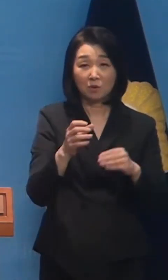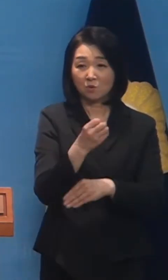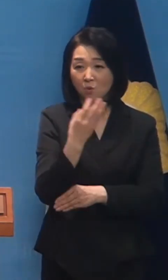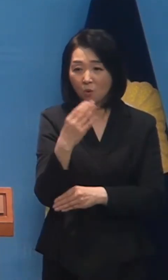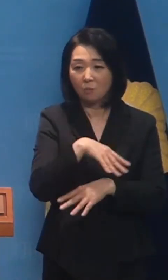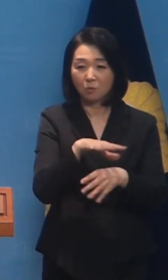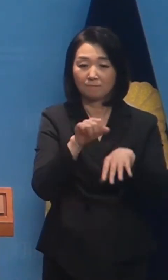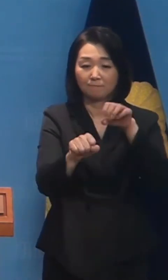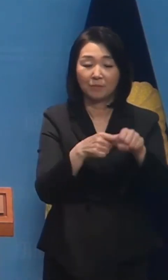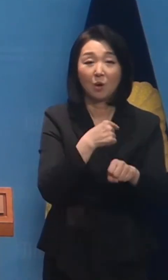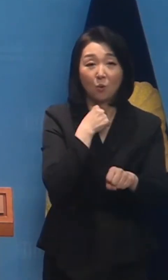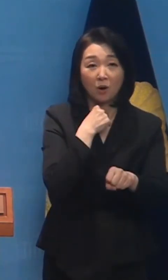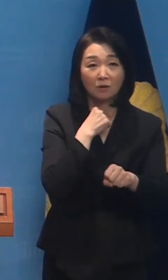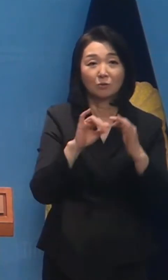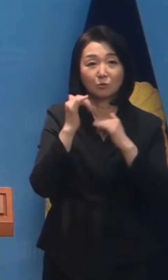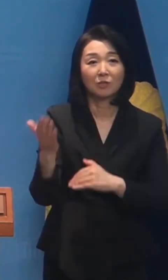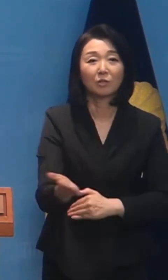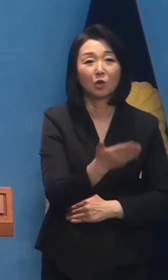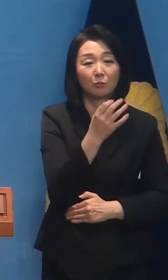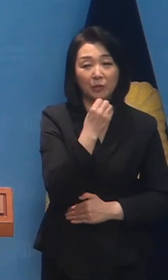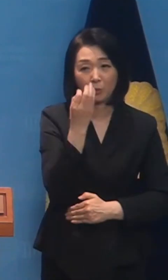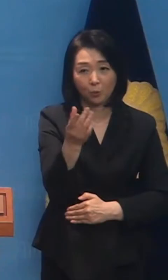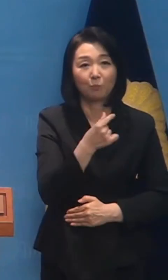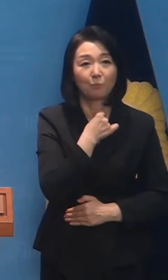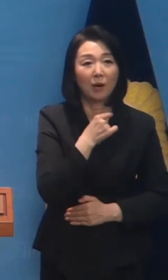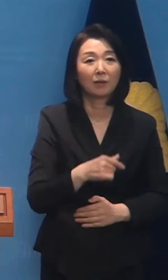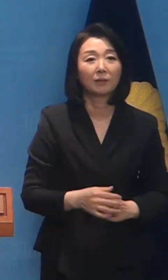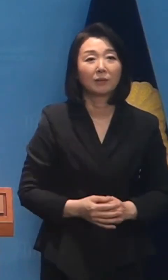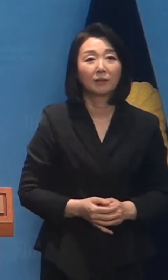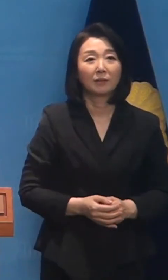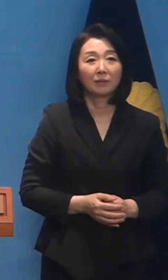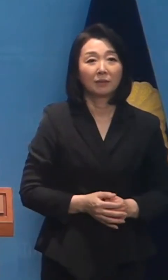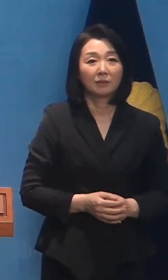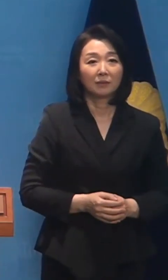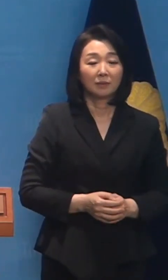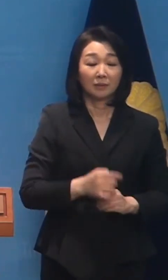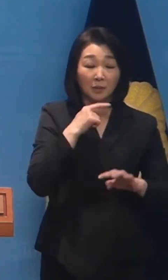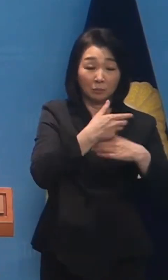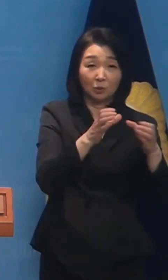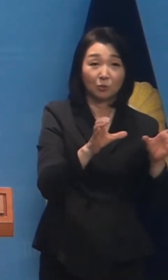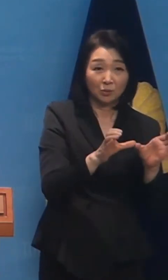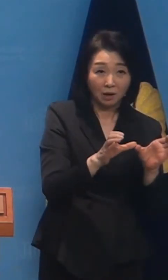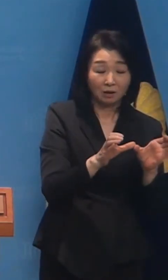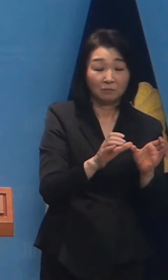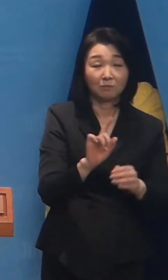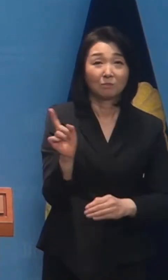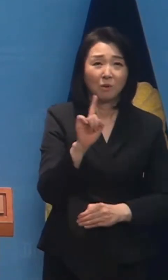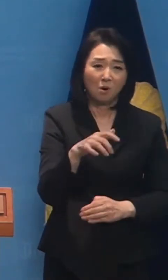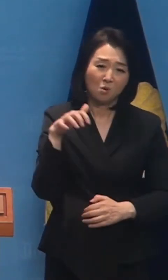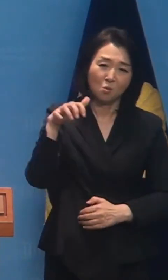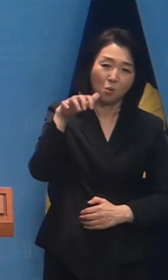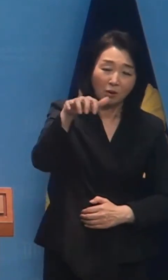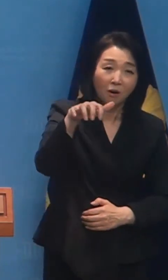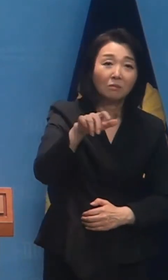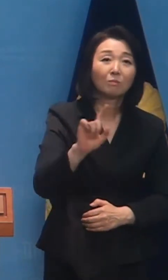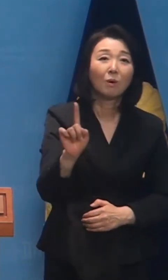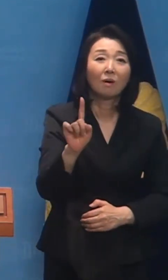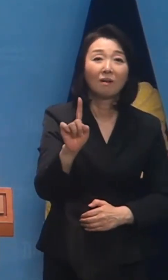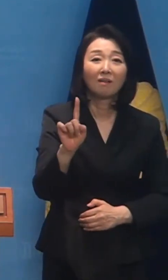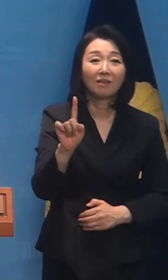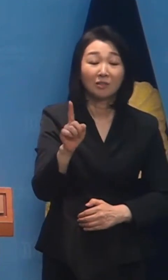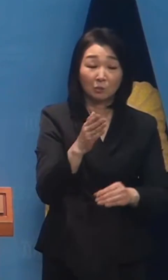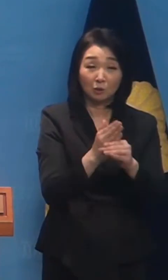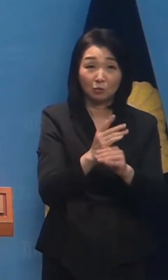전체를 장악하게 하는지 국민 여러분께 보고하고자 합니다. 민주당의 무분별한 공격에 탁기된 이번